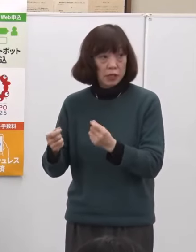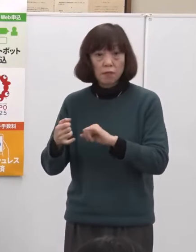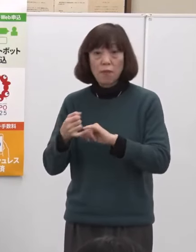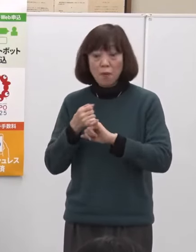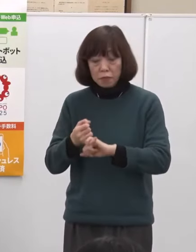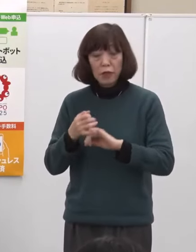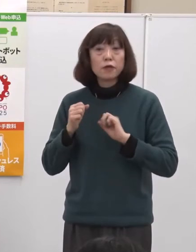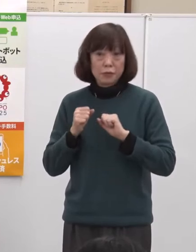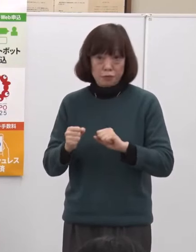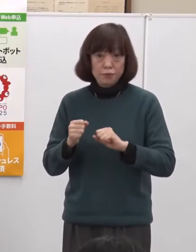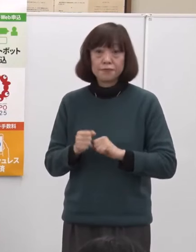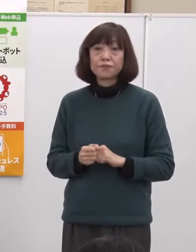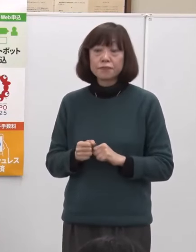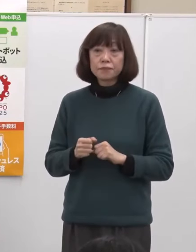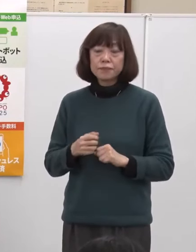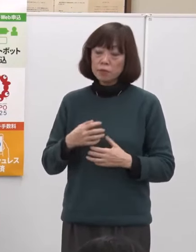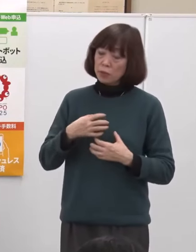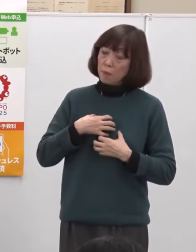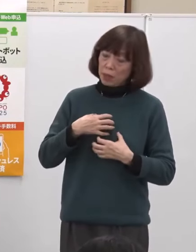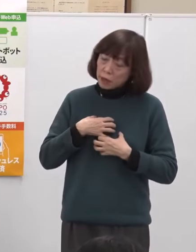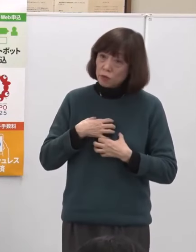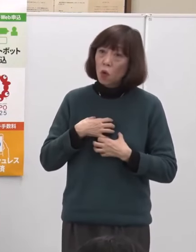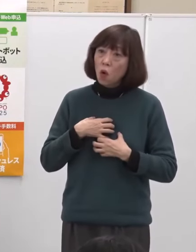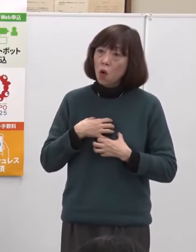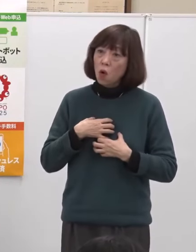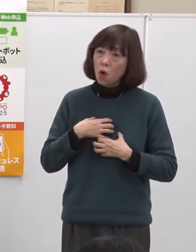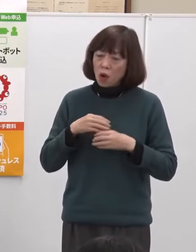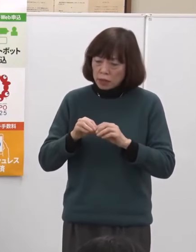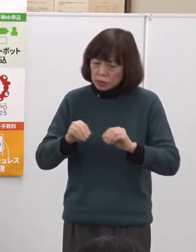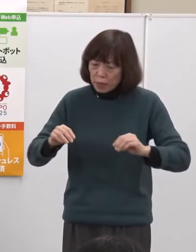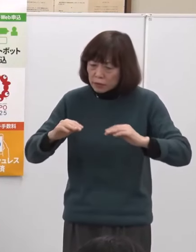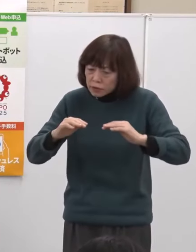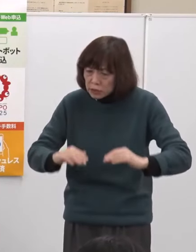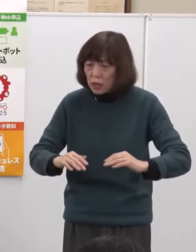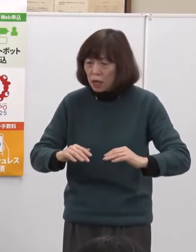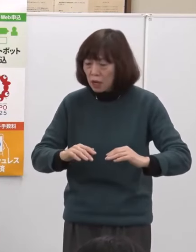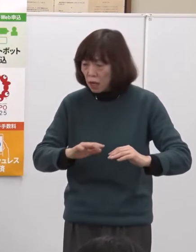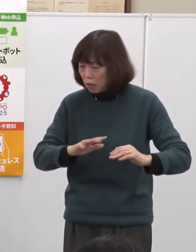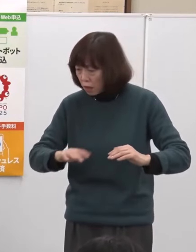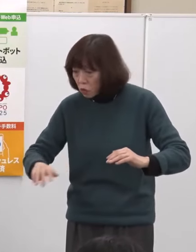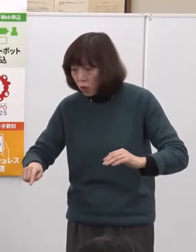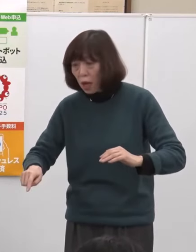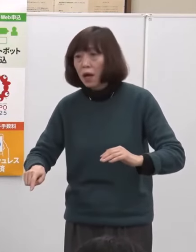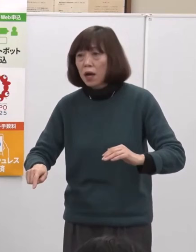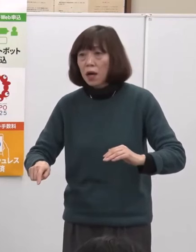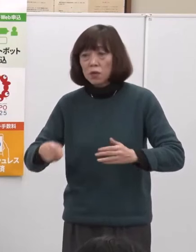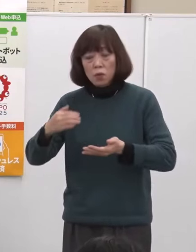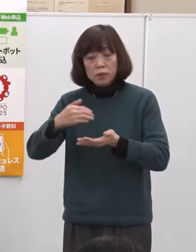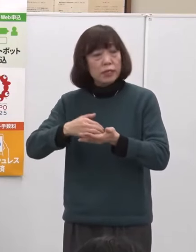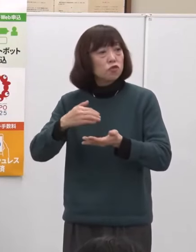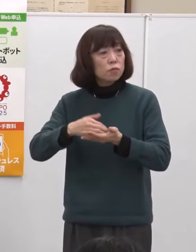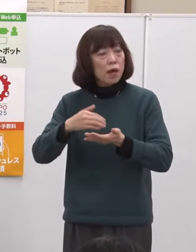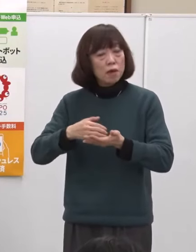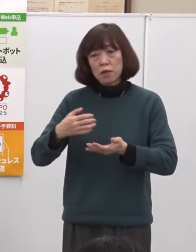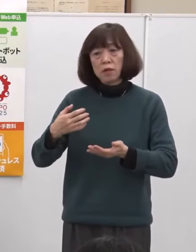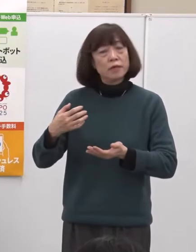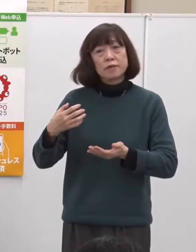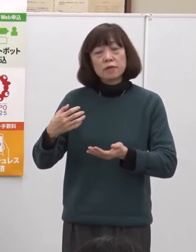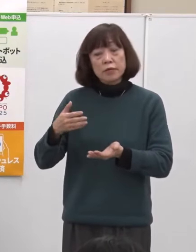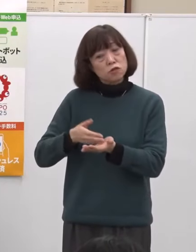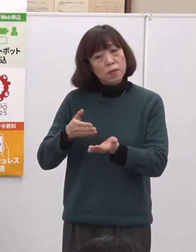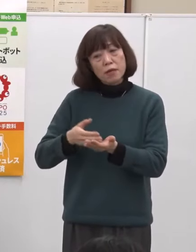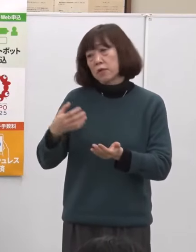。一方で多分そのご懸念の地盤沈下や液状化 に対してなんか説明責任を尽くしてないというか、